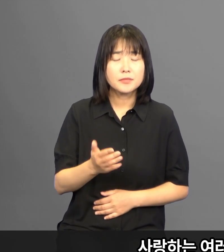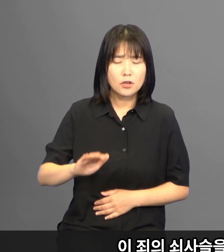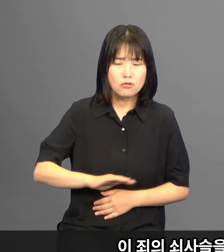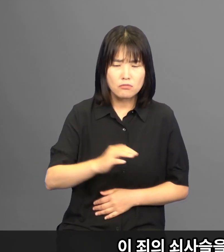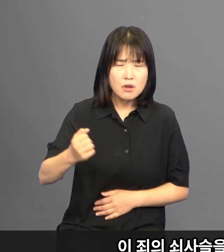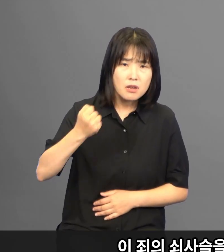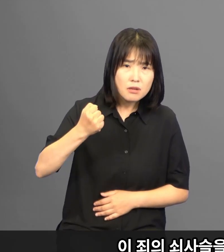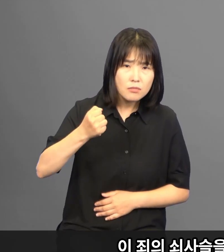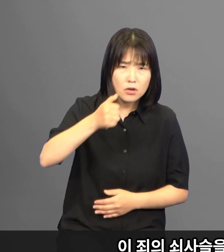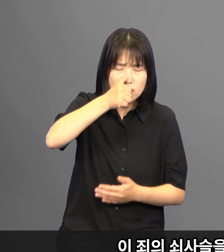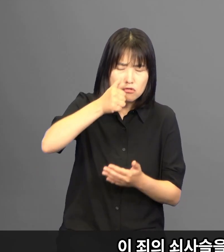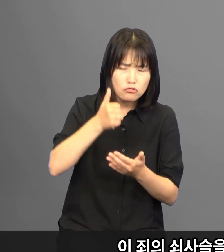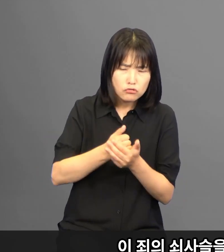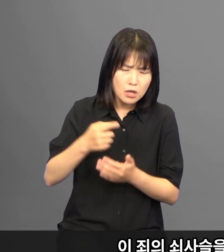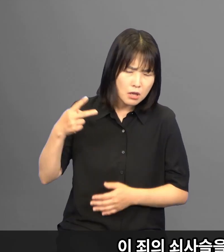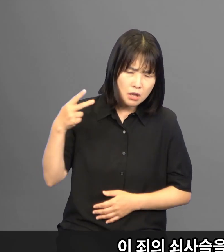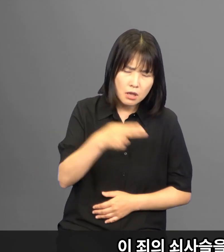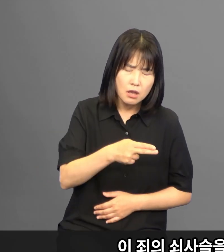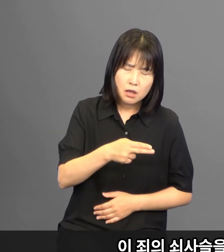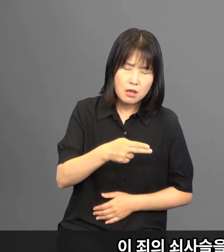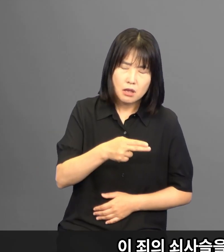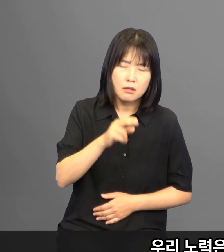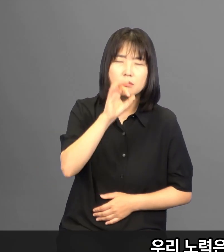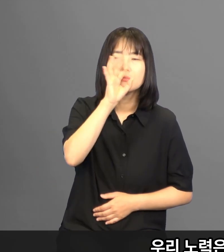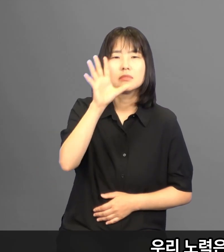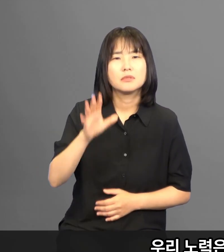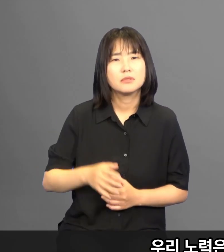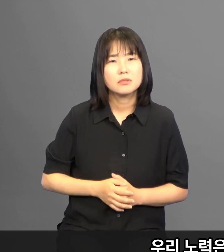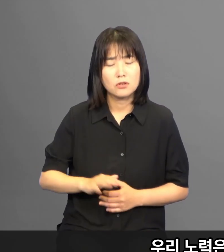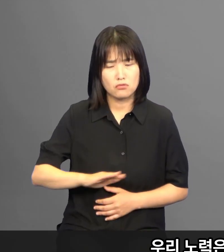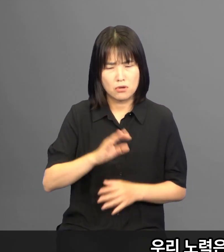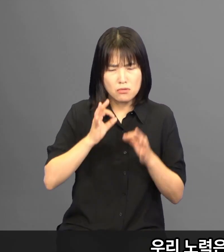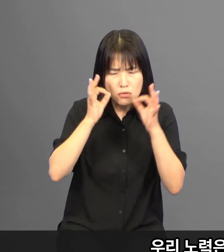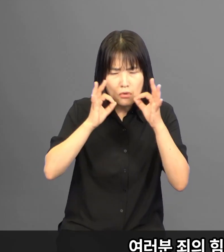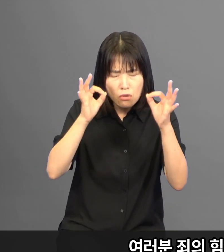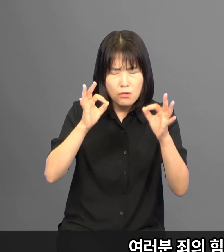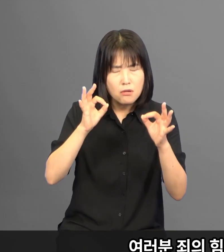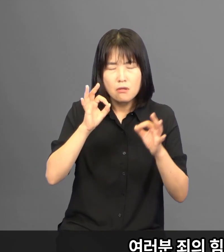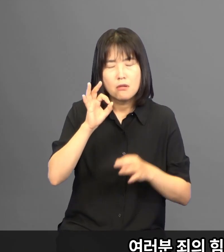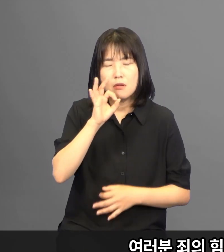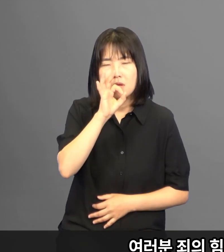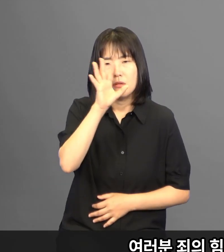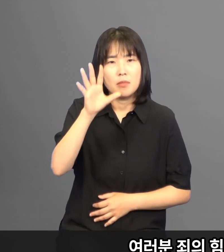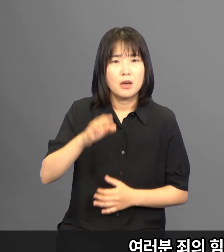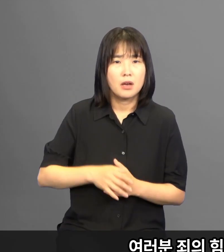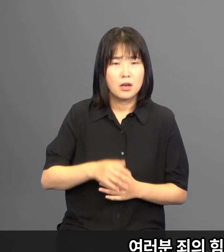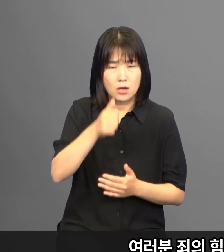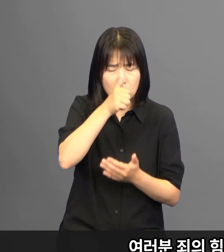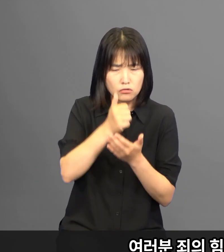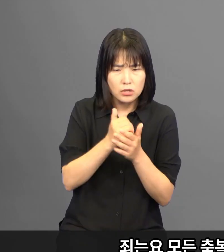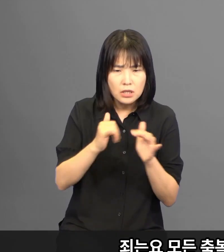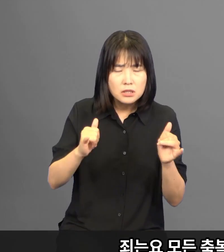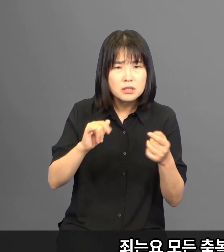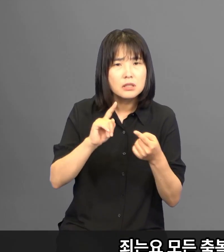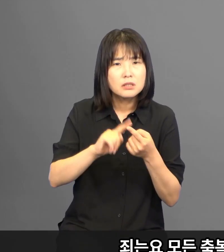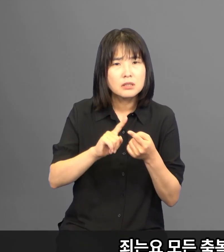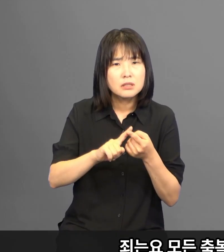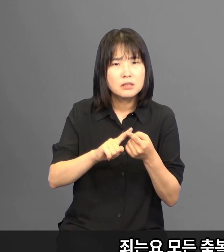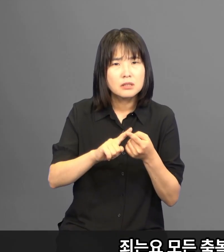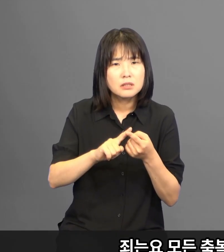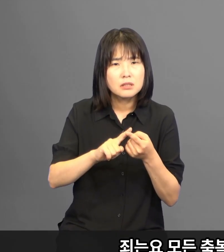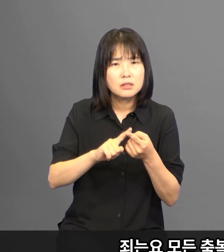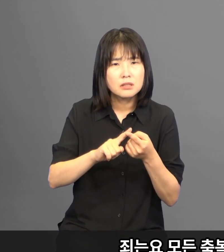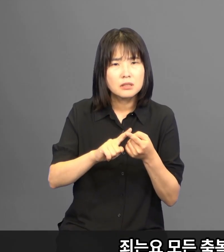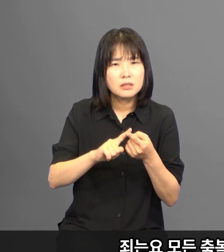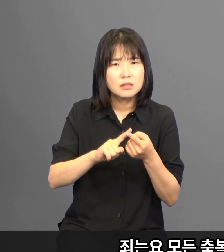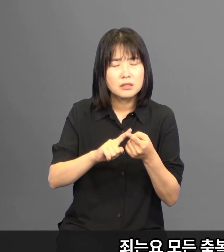힘으로는요 이 죄의 쇠사슬을 절대 이길 수 없습니다. 우리 노력은 이길 수가 없어요. 여러분, 죄의 힘을 간과하지 마십시오. 죄는요 모든 축복을